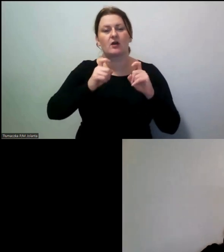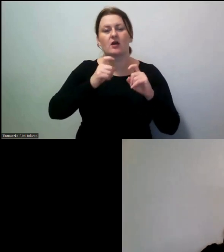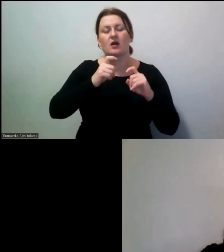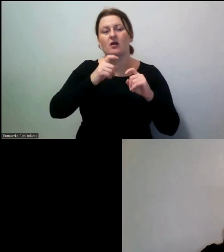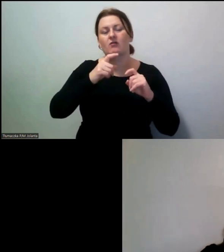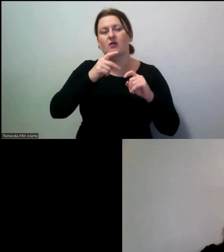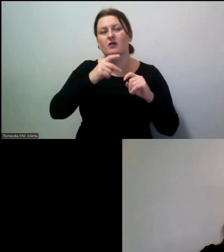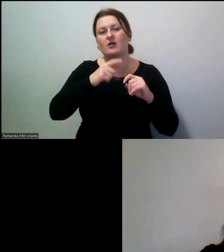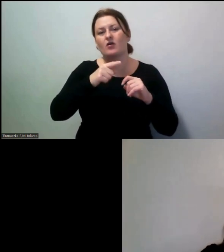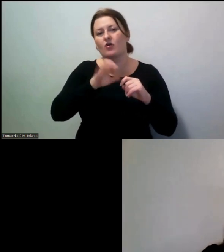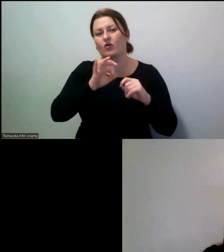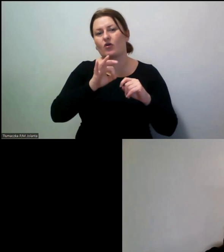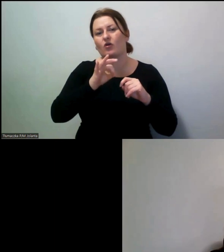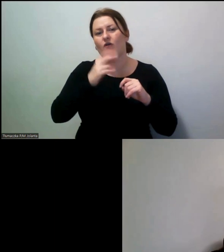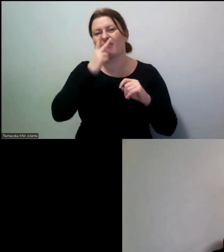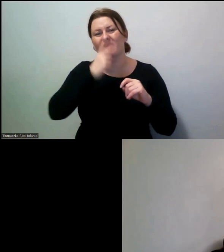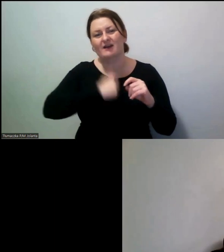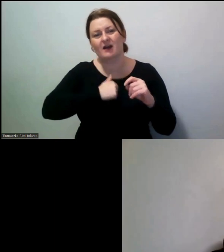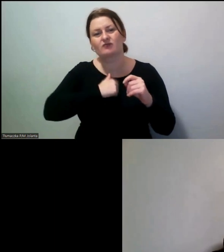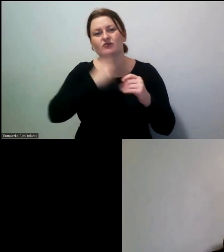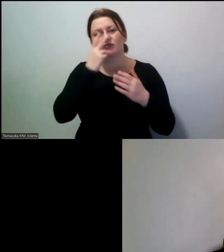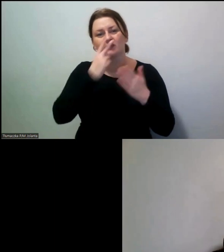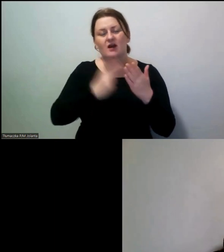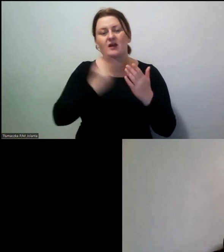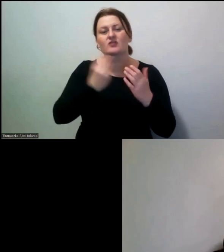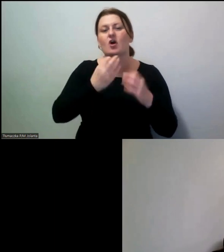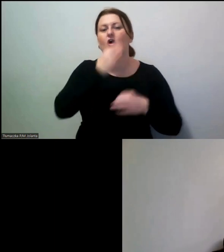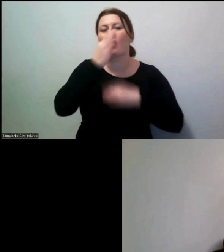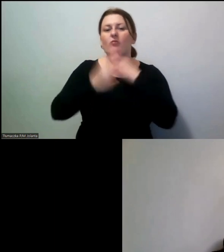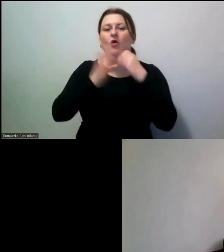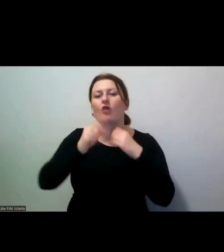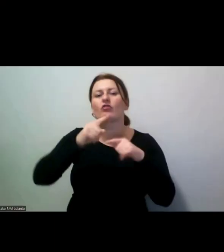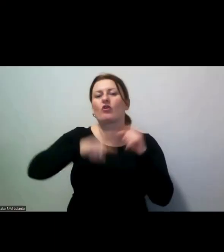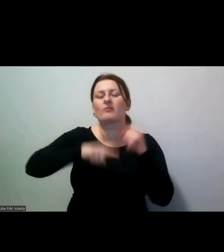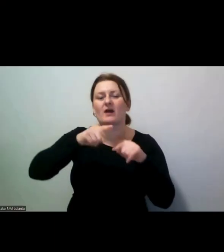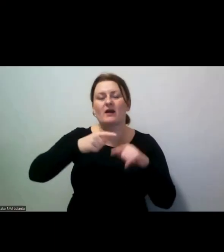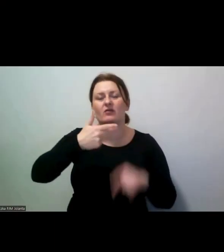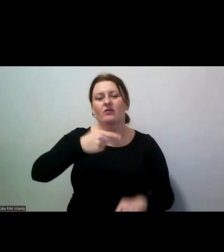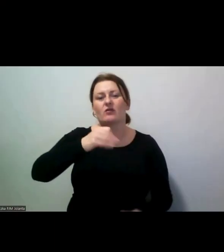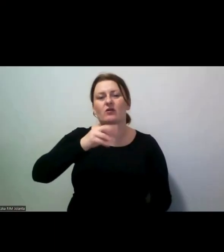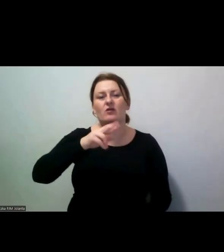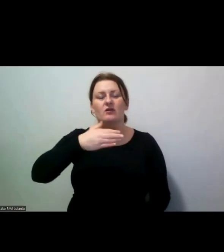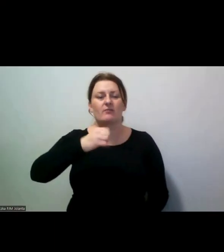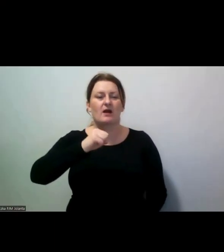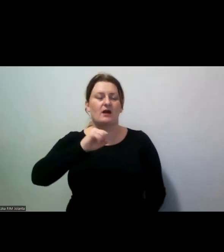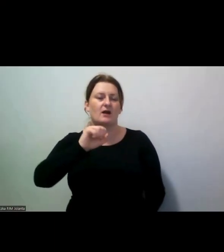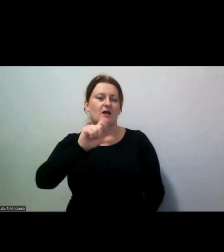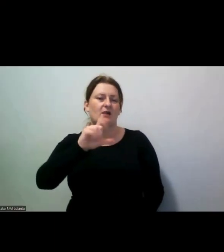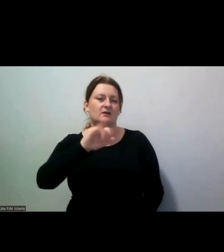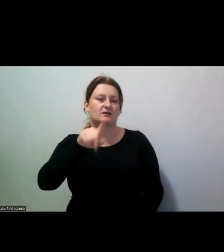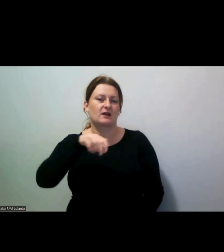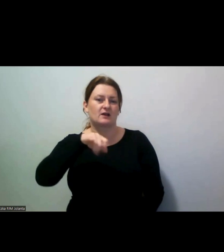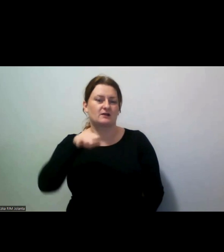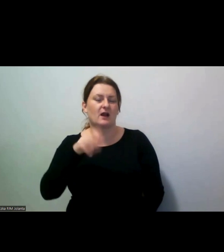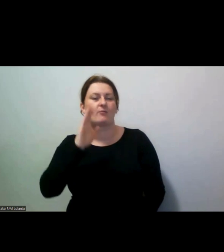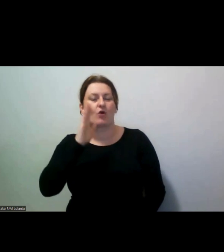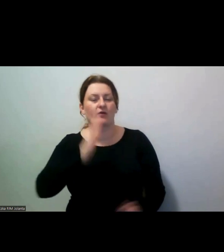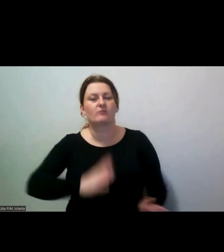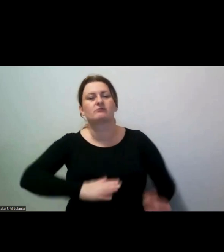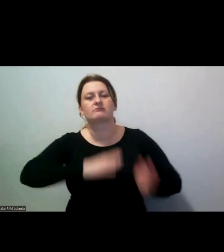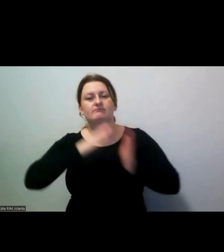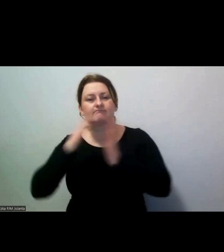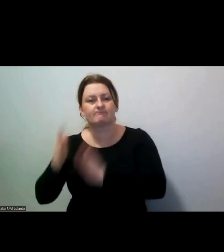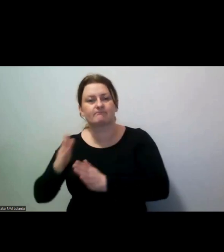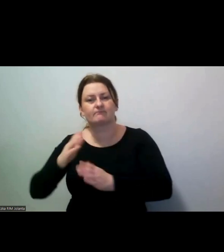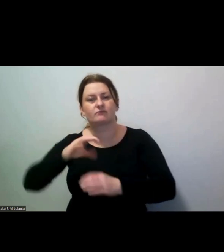trafności, to może przejdźmy jeszcze do normalizacji, opowiedzmy o tym, to już jakby tak trochę zamkniemy opowieść o tym procesie, a potem przejdziemy do